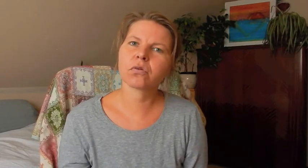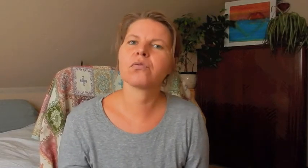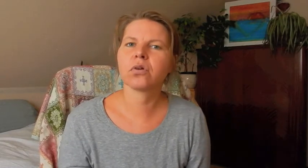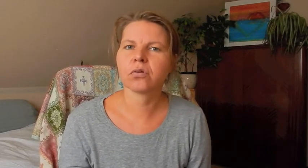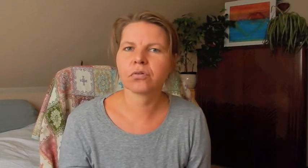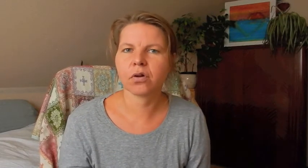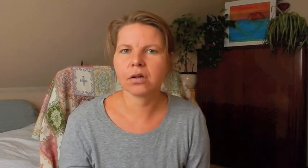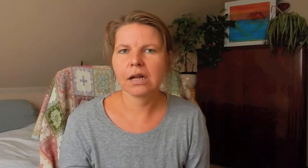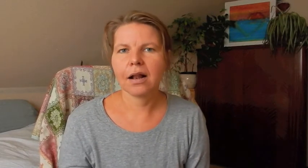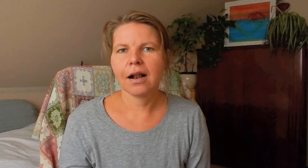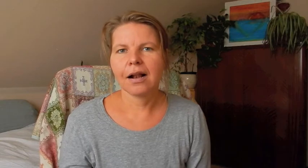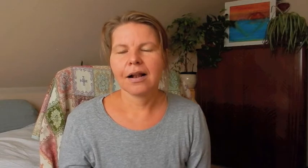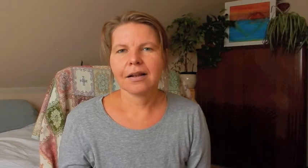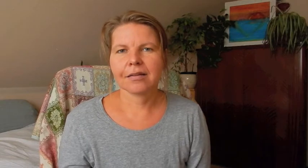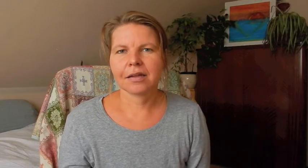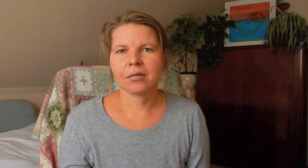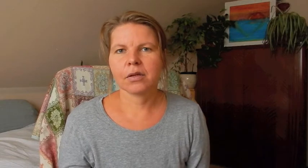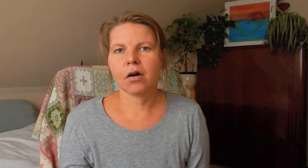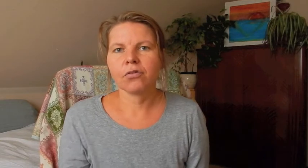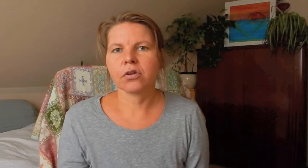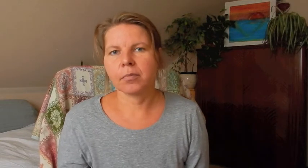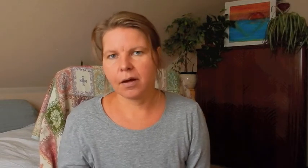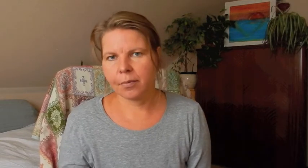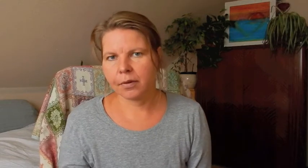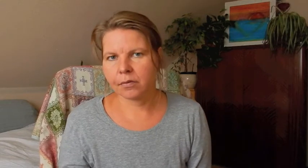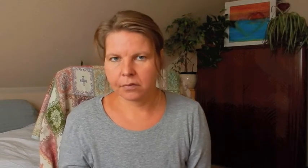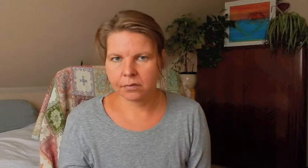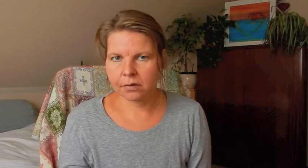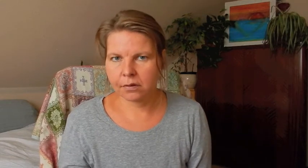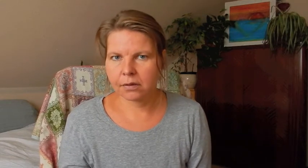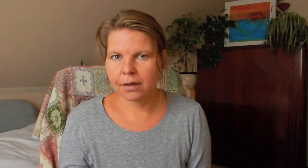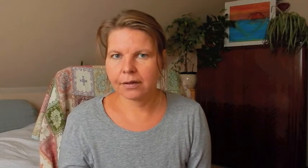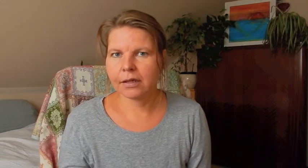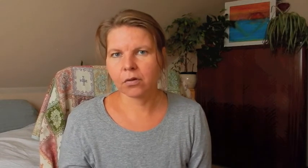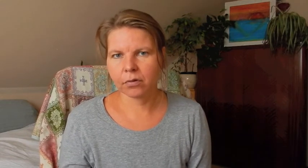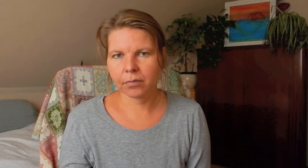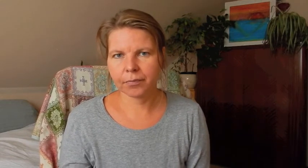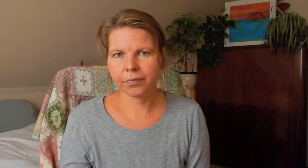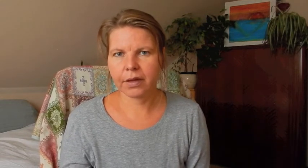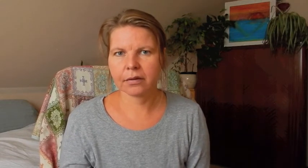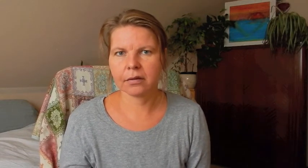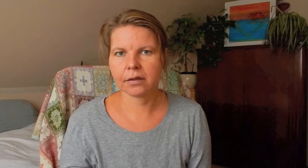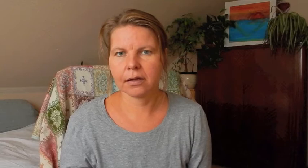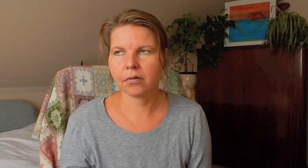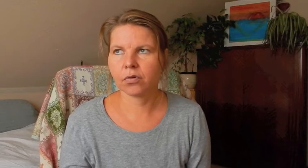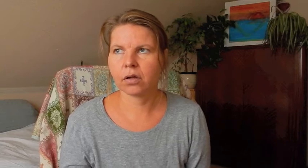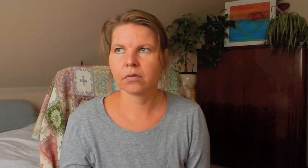so wirkungsvoll, dass ich ihn mit aufgenommen habe, ist die Ernährung, ja, die ich ja jetzt vor